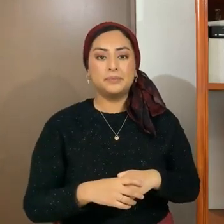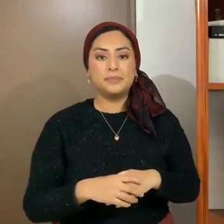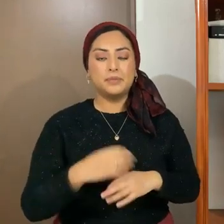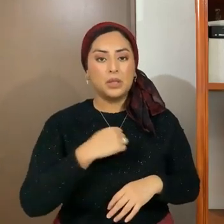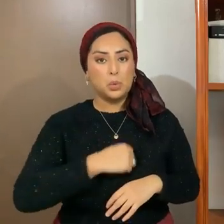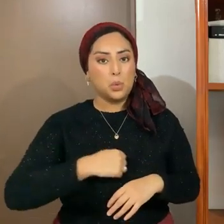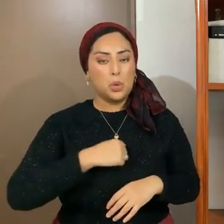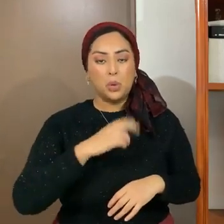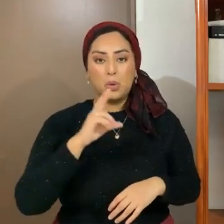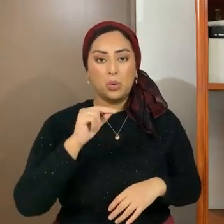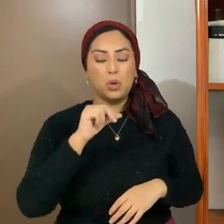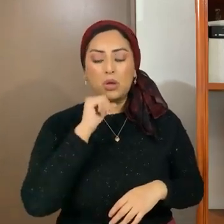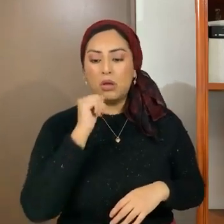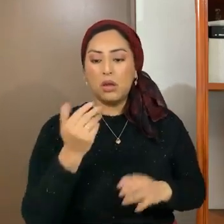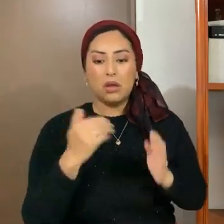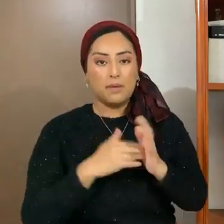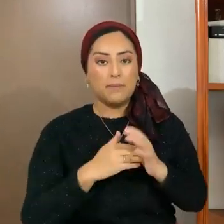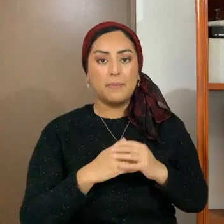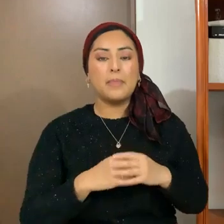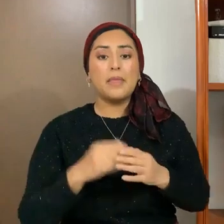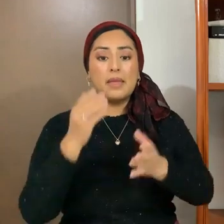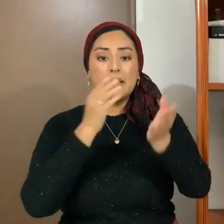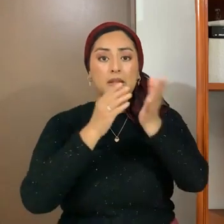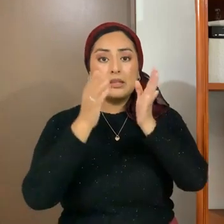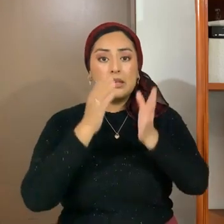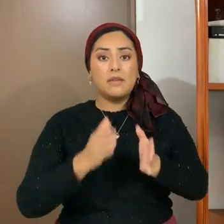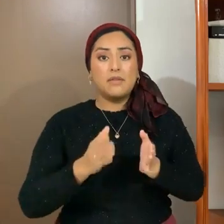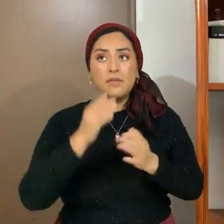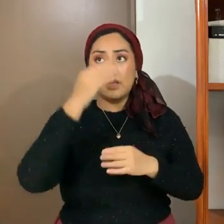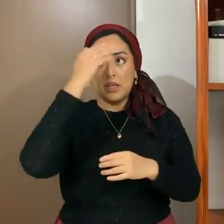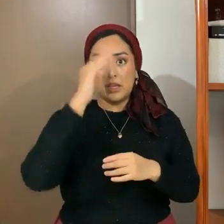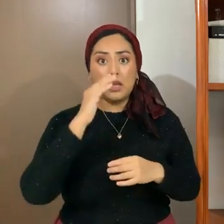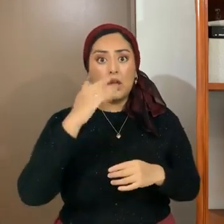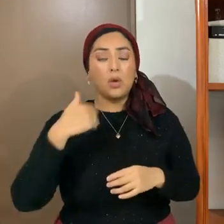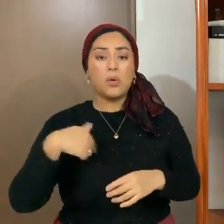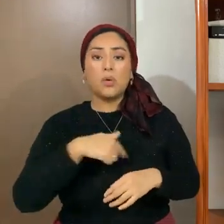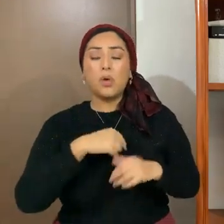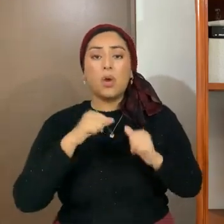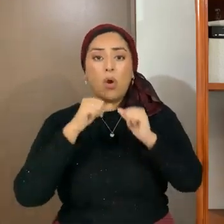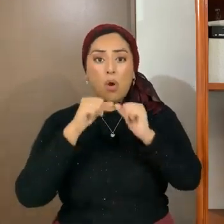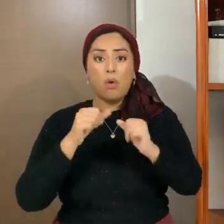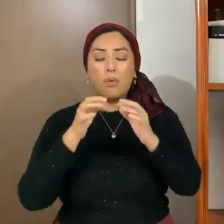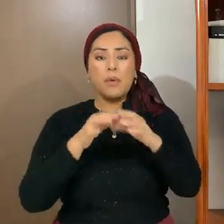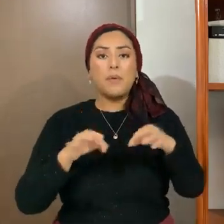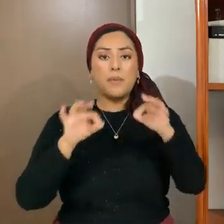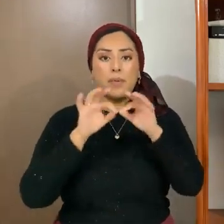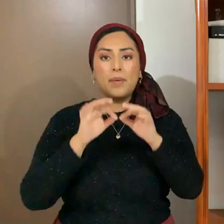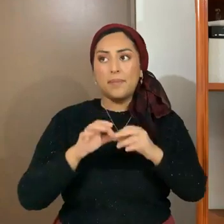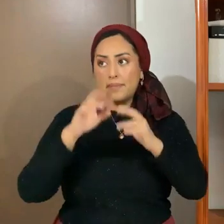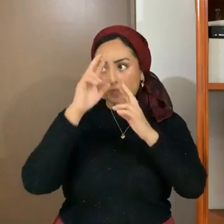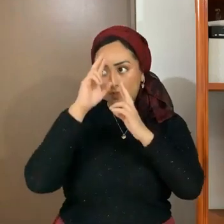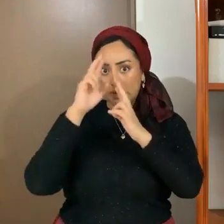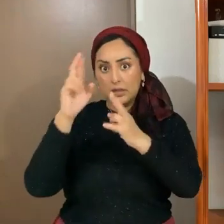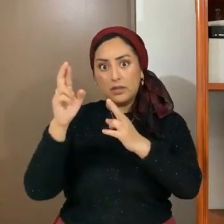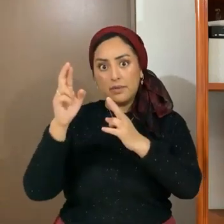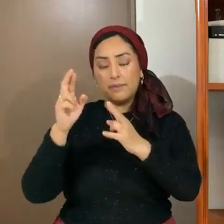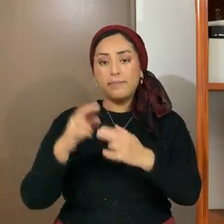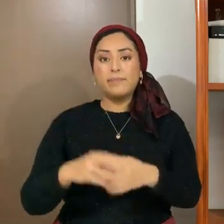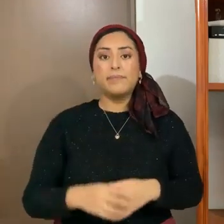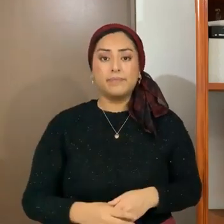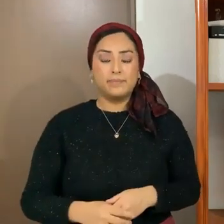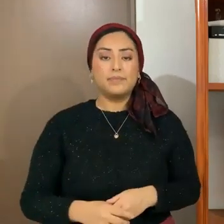pide perdón al Eterno y no lo vuelvas a hacer. A los siervos del Eterno nosotros no tenemos que calificarlos, ni menos ponerles apodos o